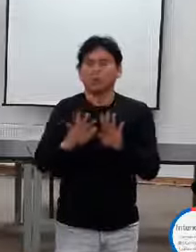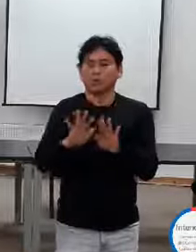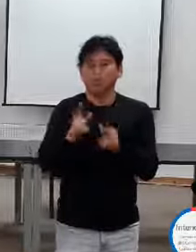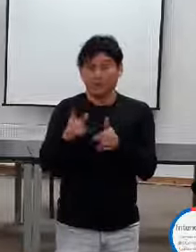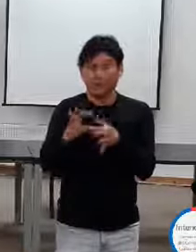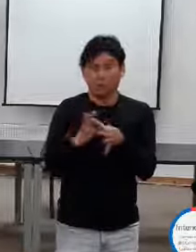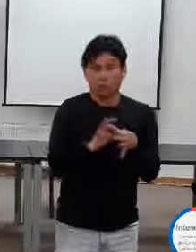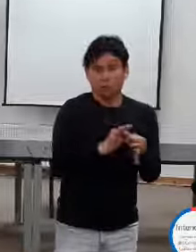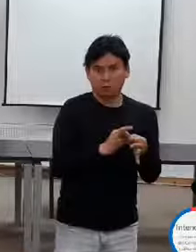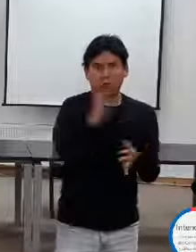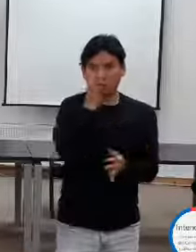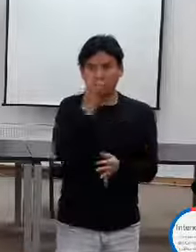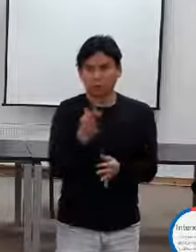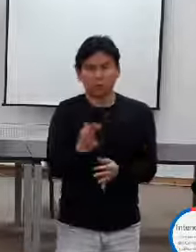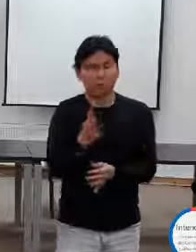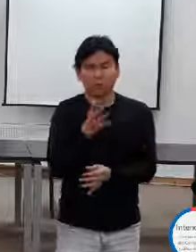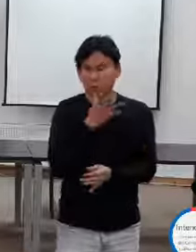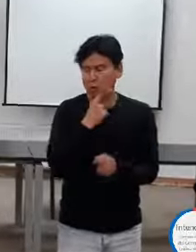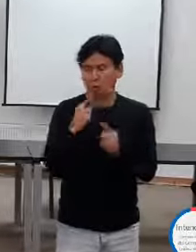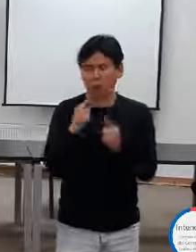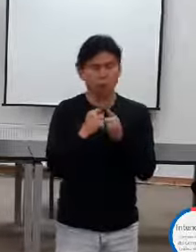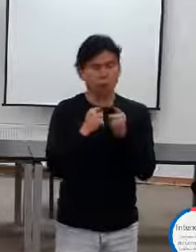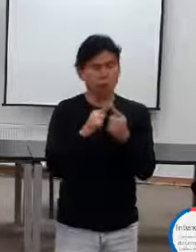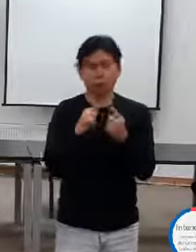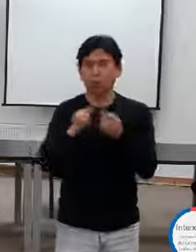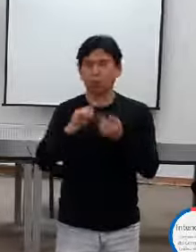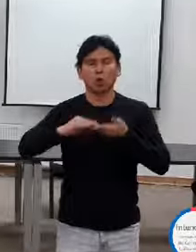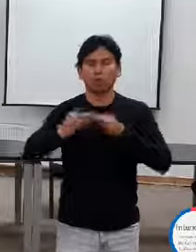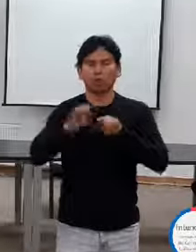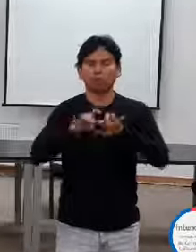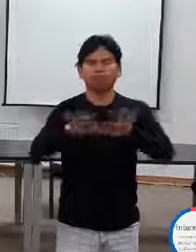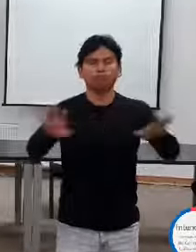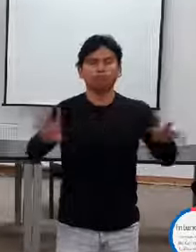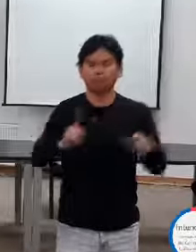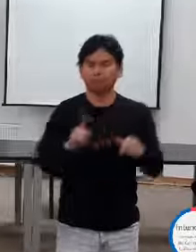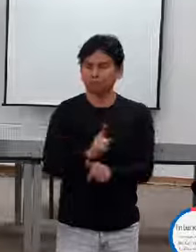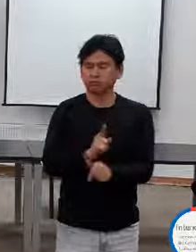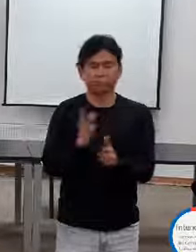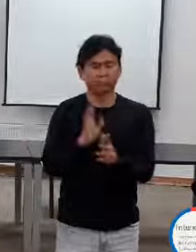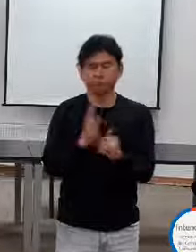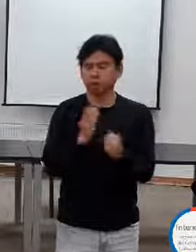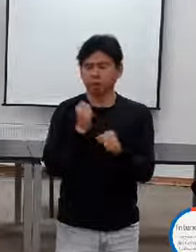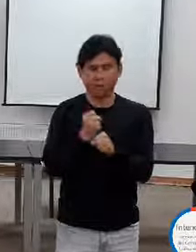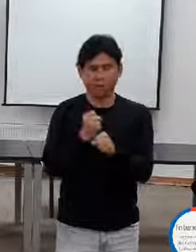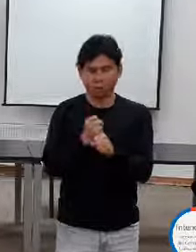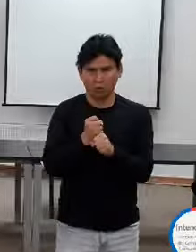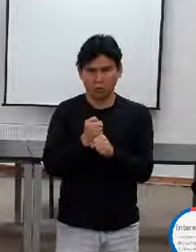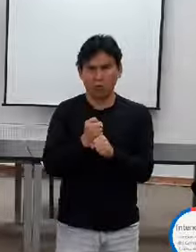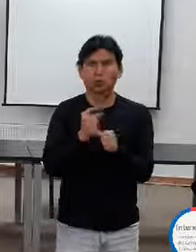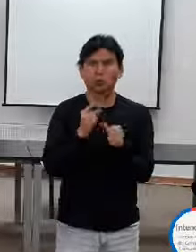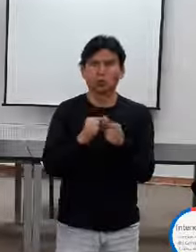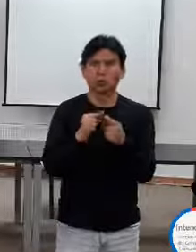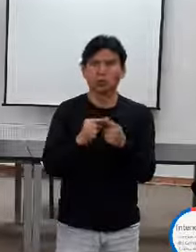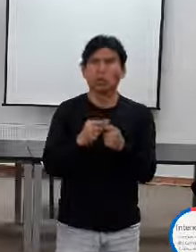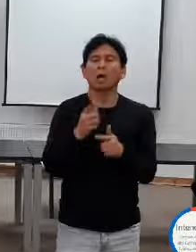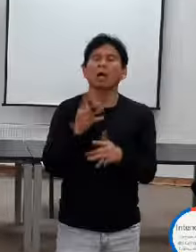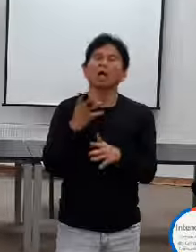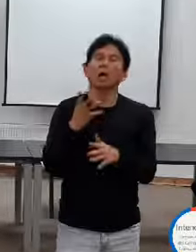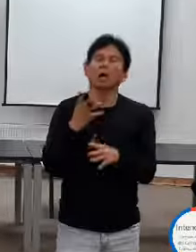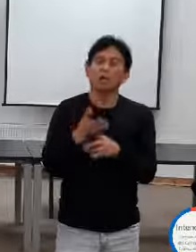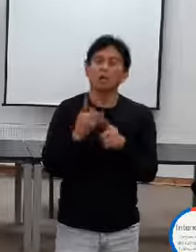Por esa razón, el funcionario no tuvo contacto alguno con la comunidad prestando servicio y existe, como dijo la autoridad